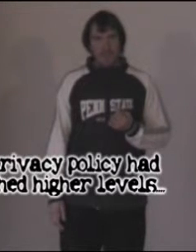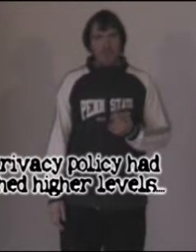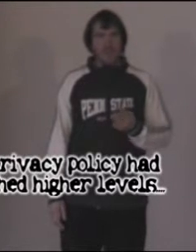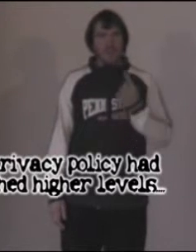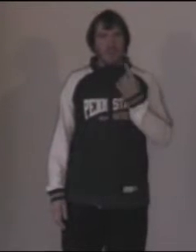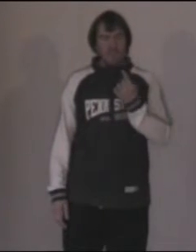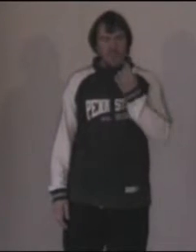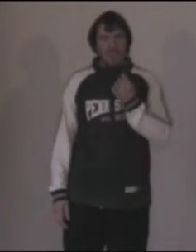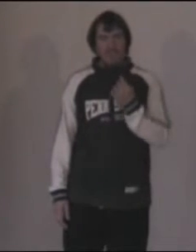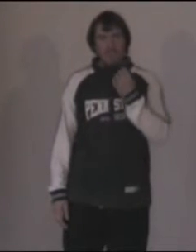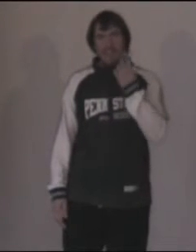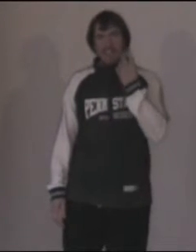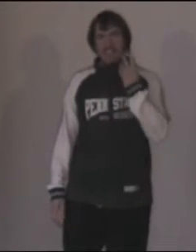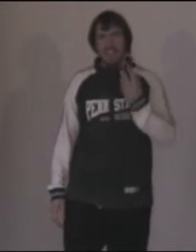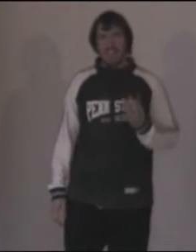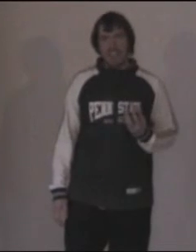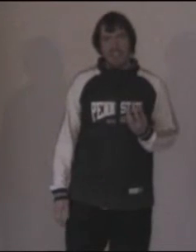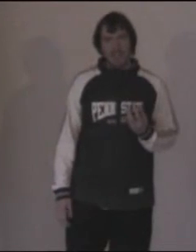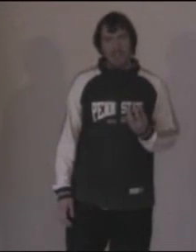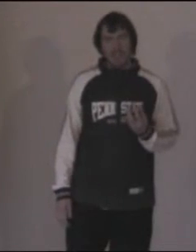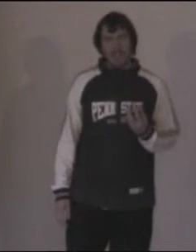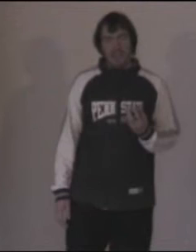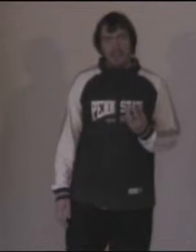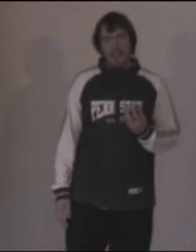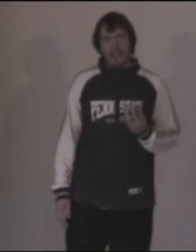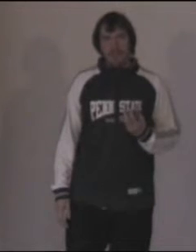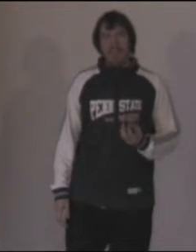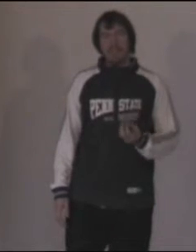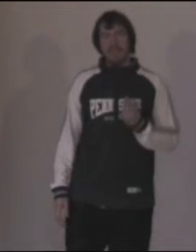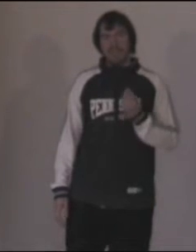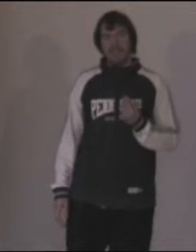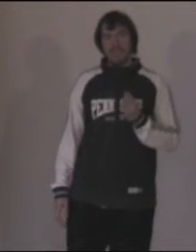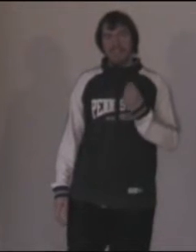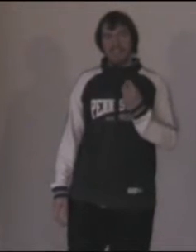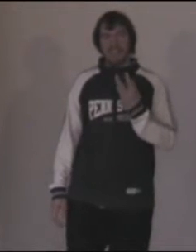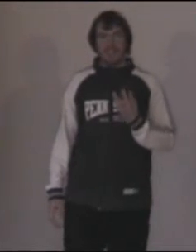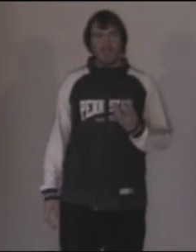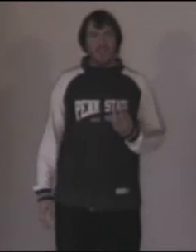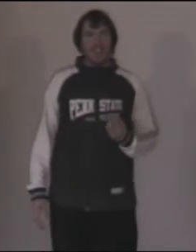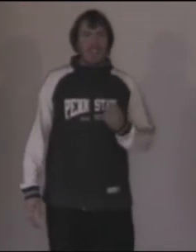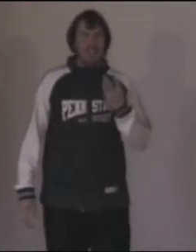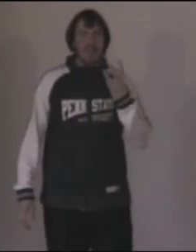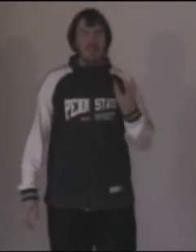Non solo non possiamo sapere niente di singoli individui, ma nemmeno di eventi catastrofici, eventi